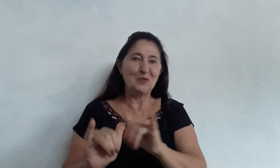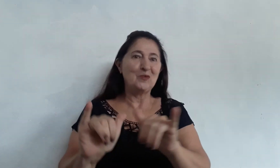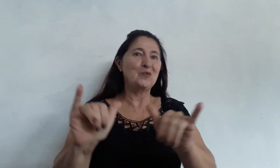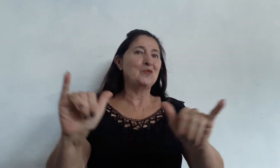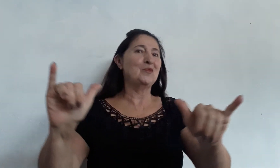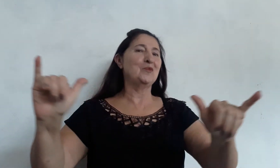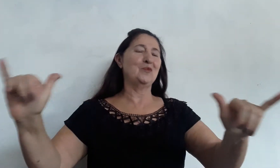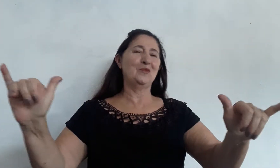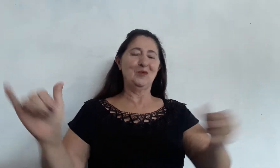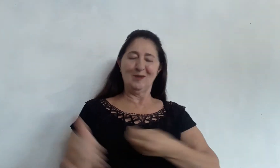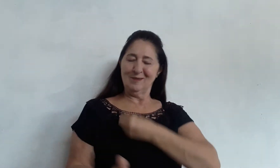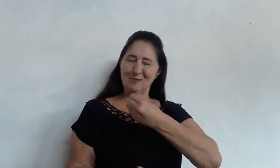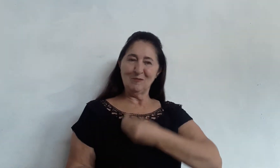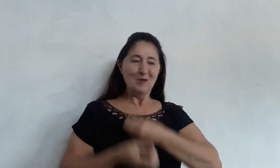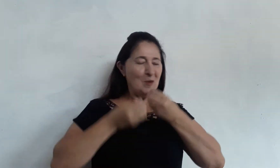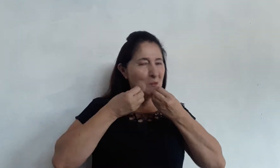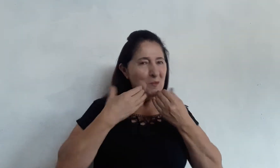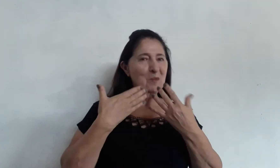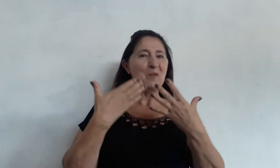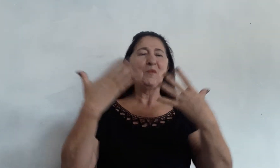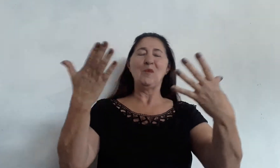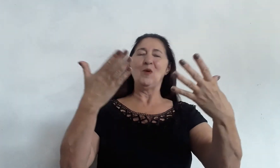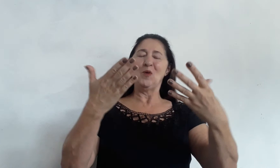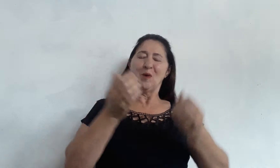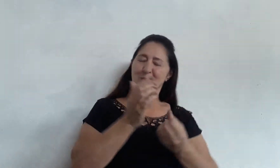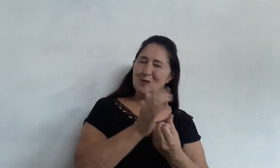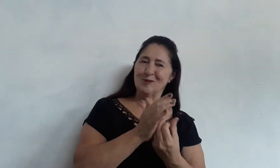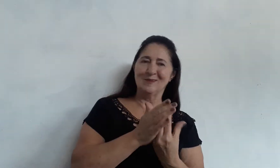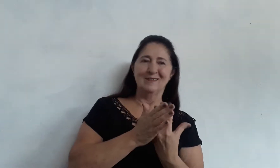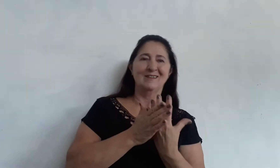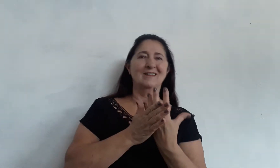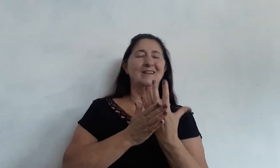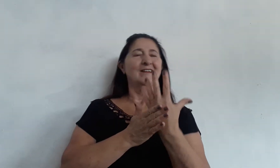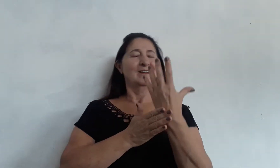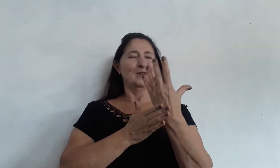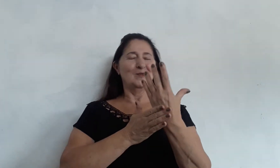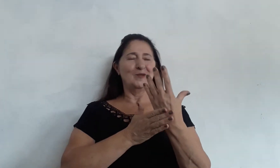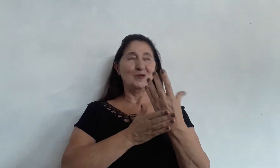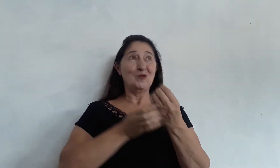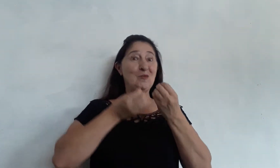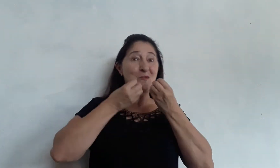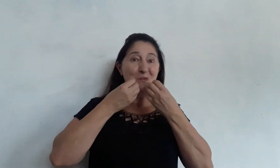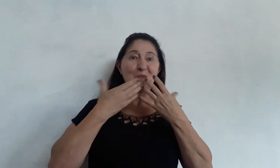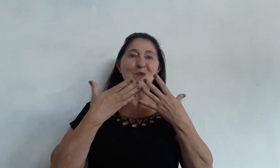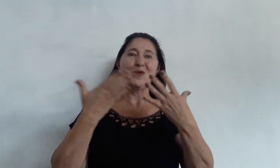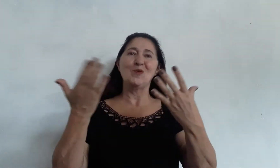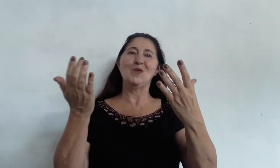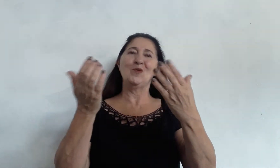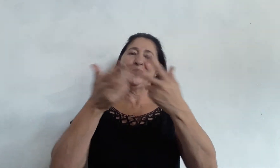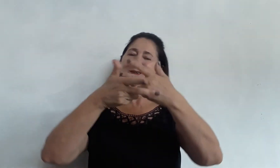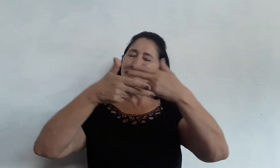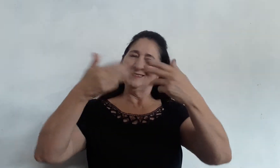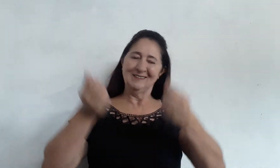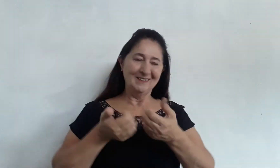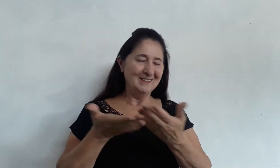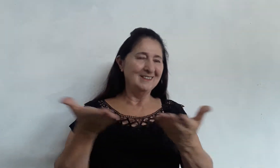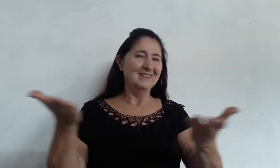palavra é eficaz, ela produz o efeito desejado. Basta que, como terra